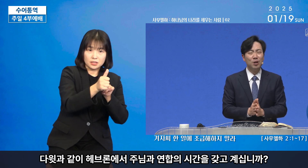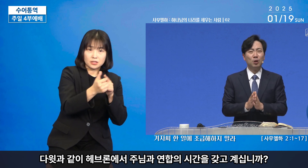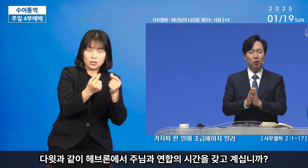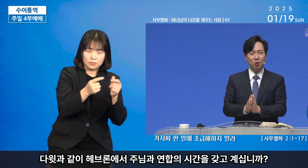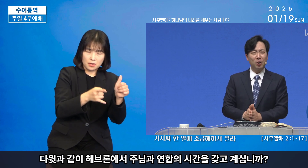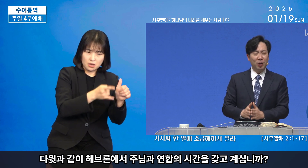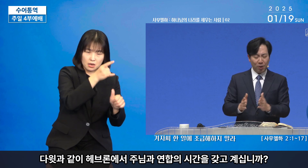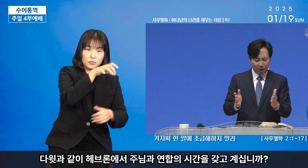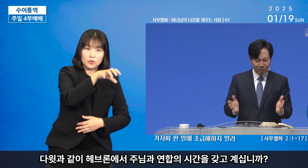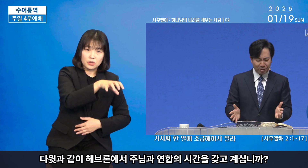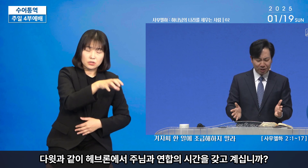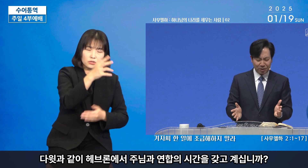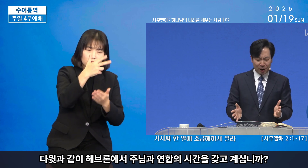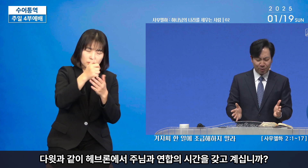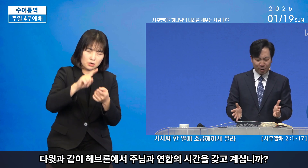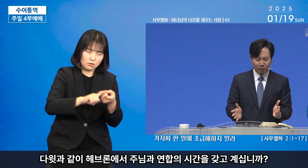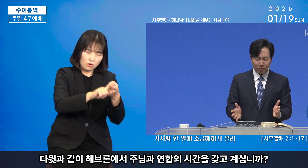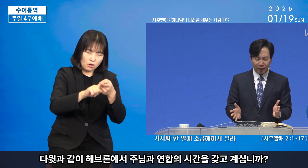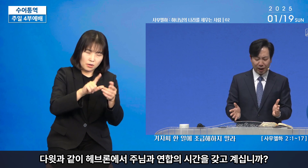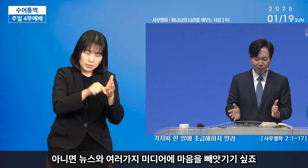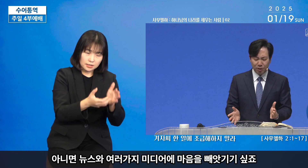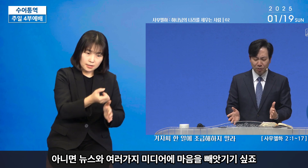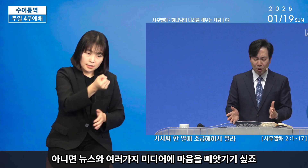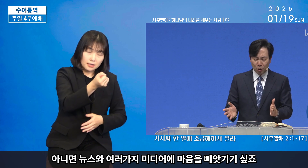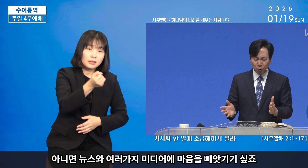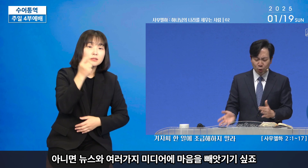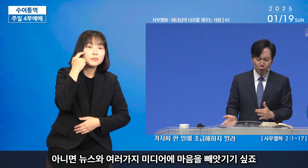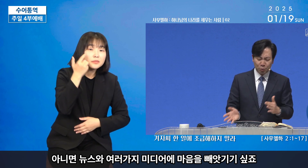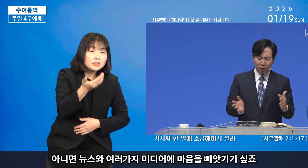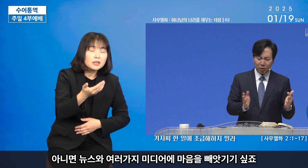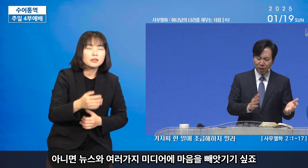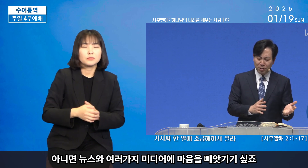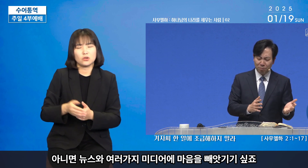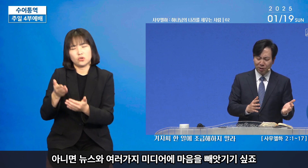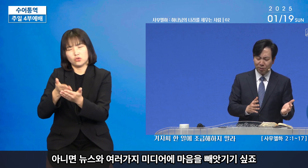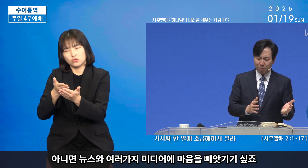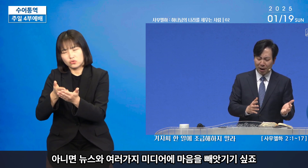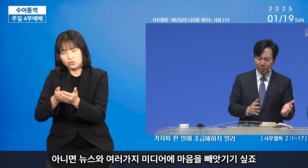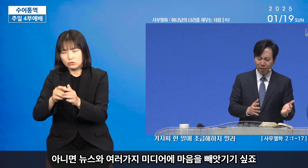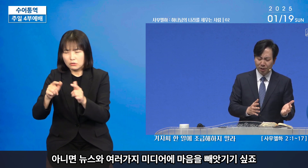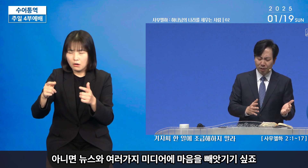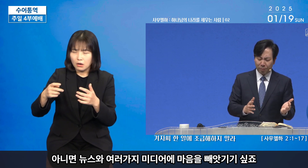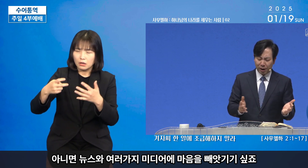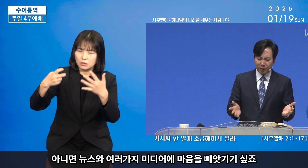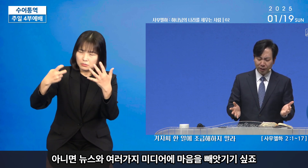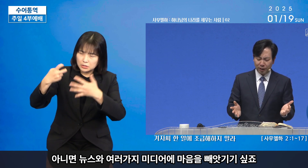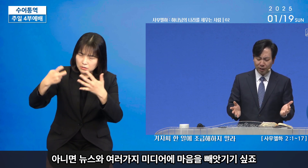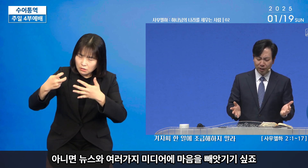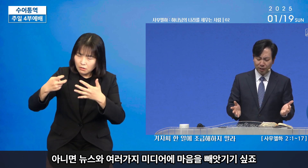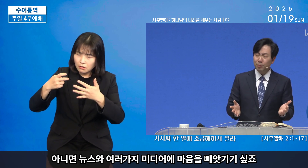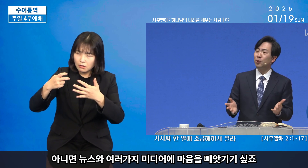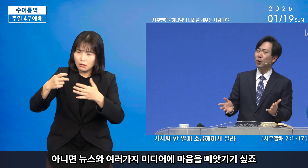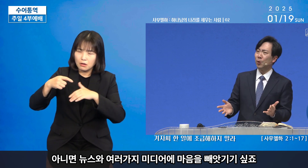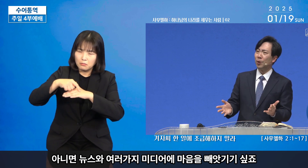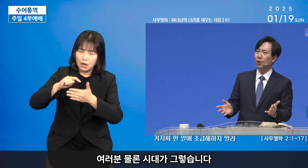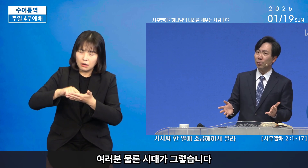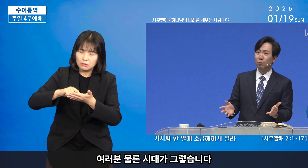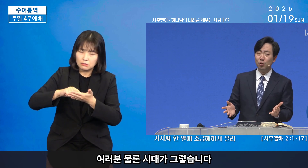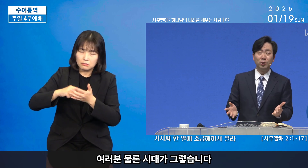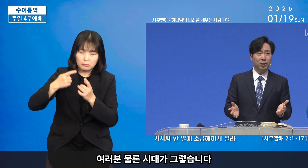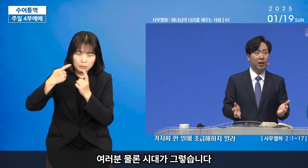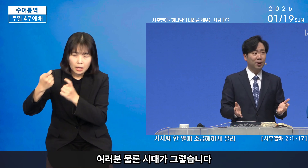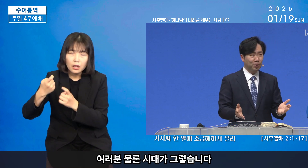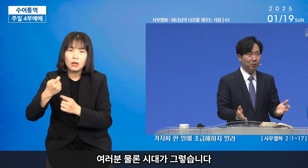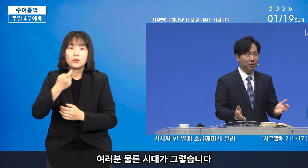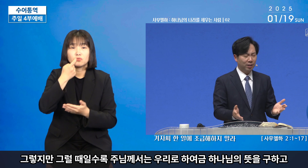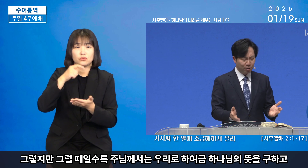헤브론에서 주님과 연합의 시간을 갖고 계십니까? 아니면 뉴스와 여러 가지 미디어의 마음을 빼앗기기 쉽죠. 여러분,